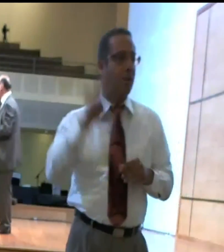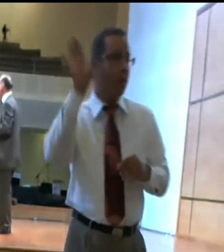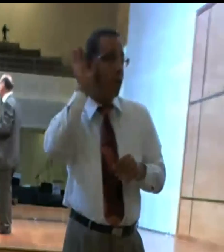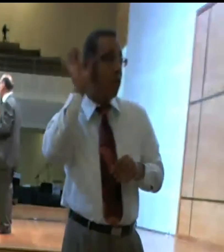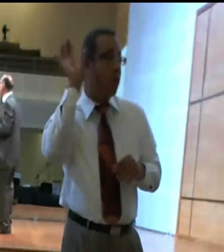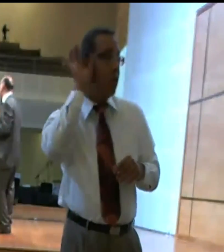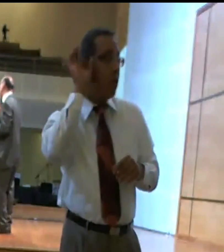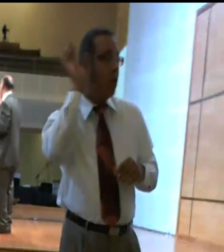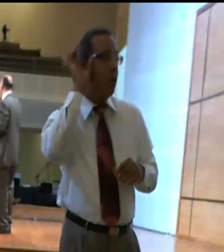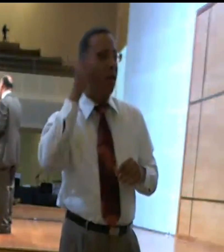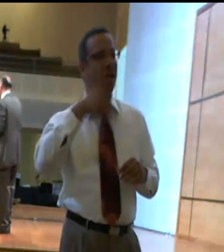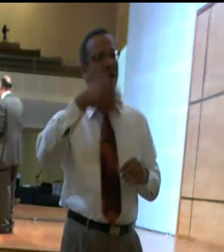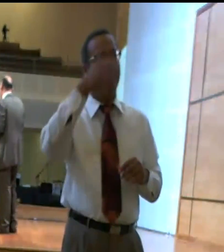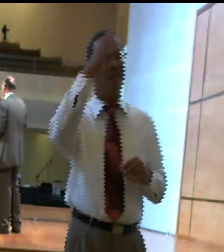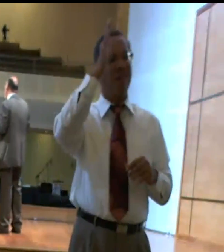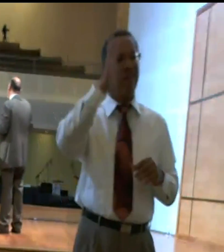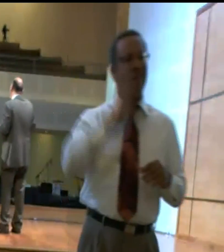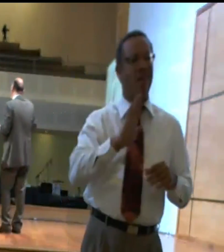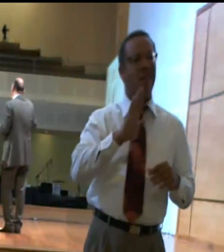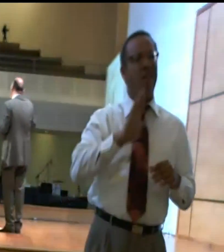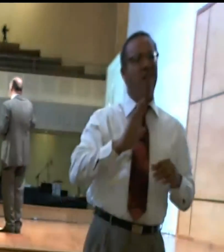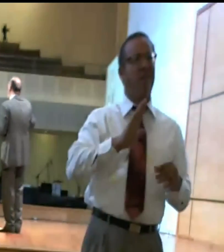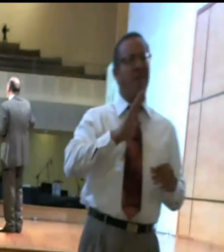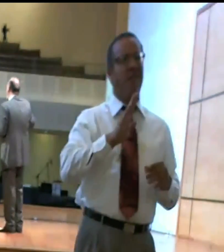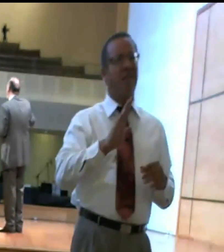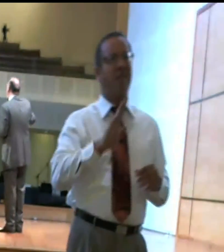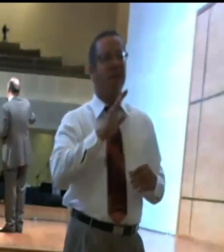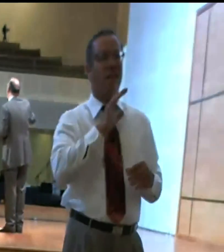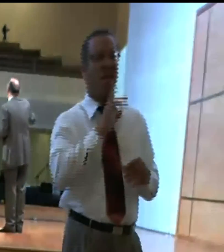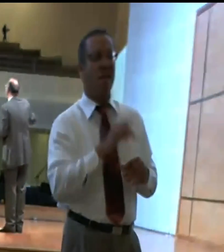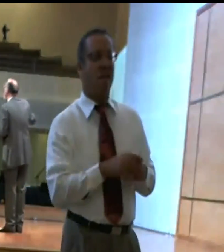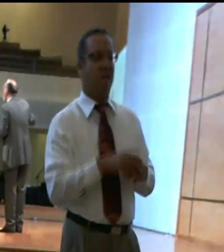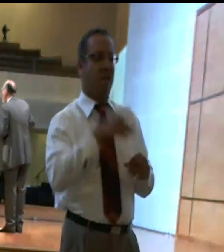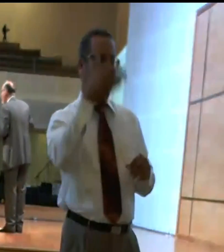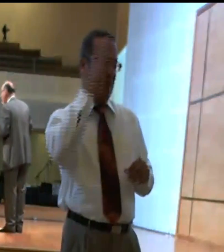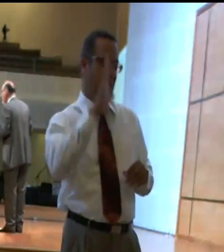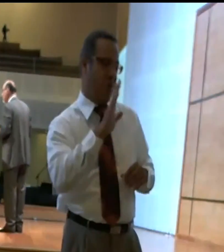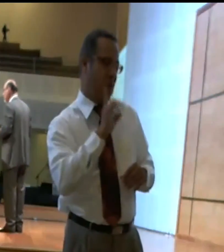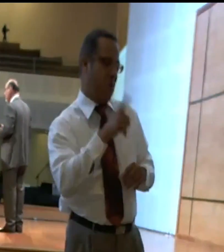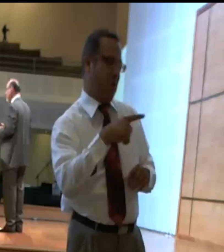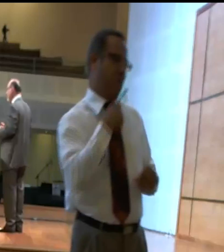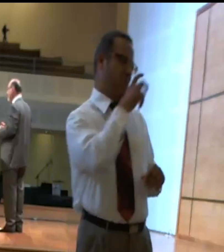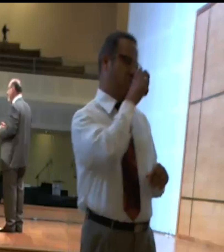bien, hermanos? Dios, como hemos dicho muchas veces, Dios no es un matagozo cósmico.